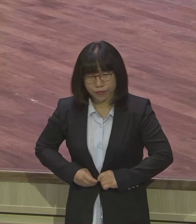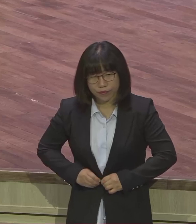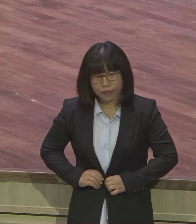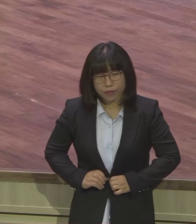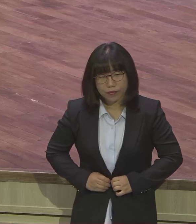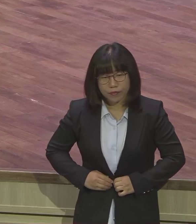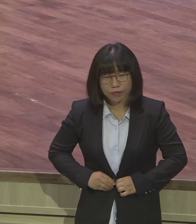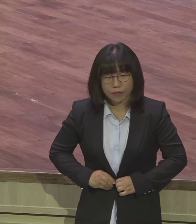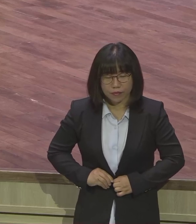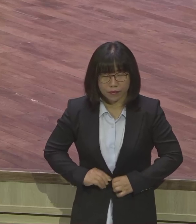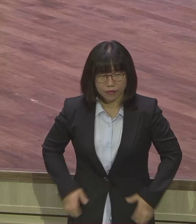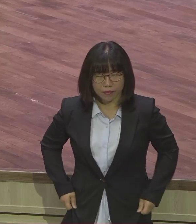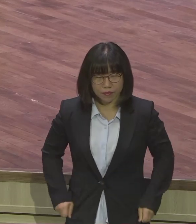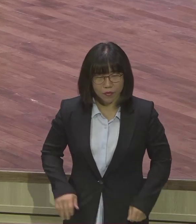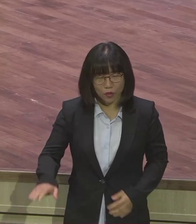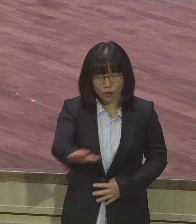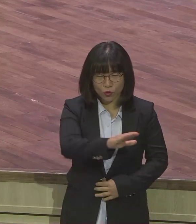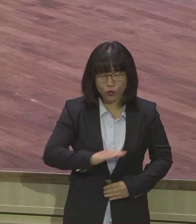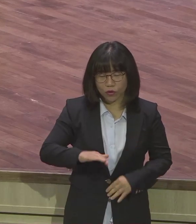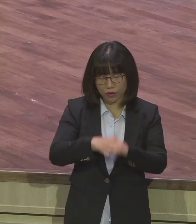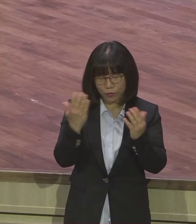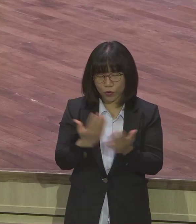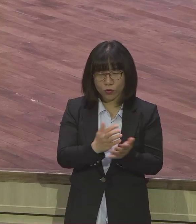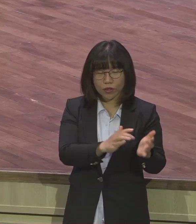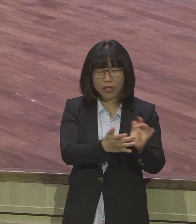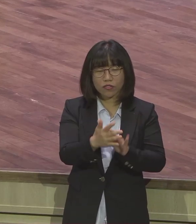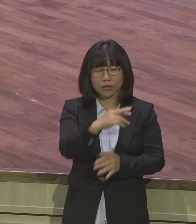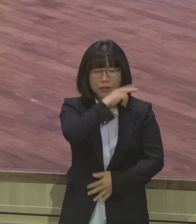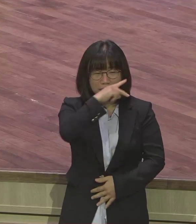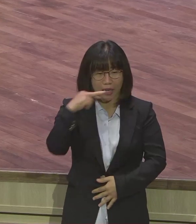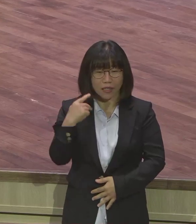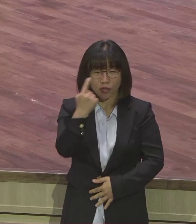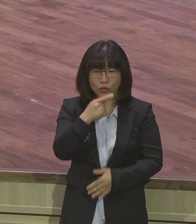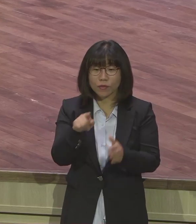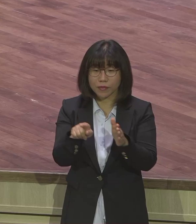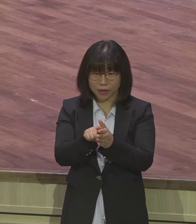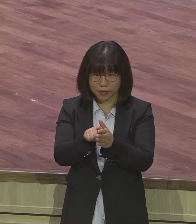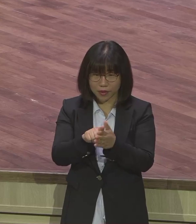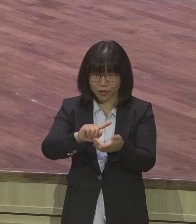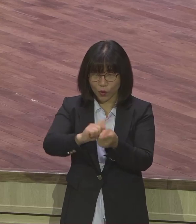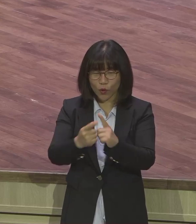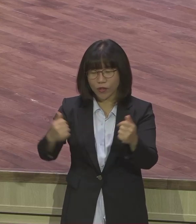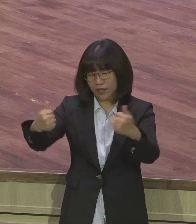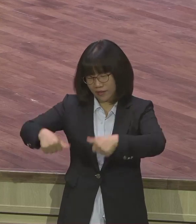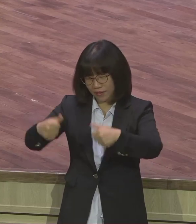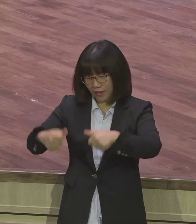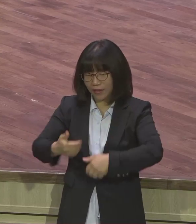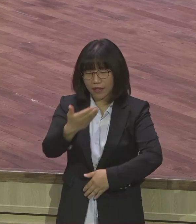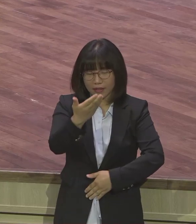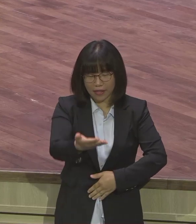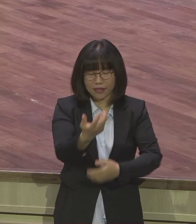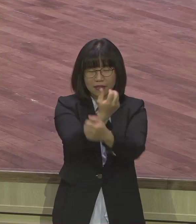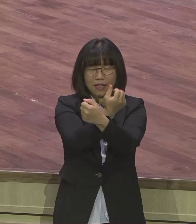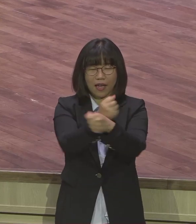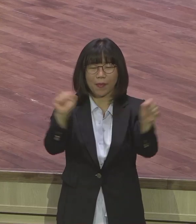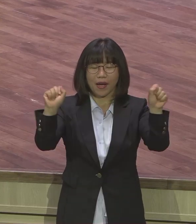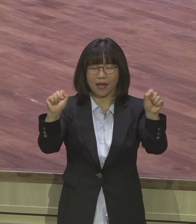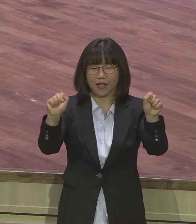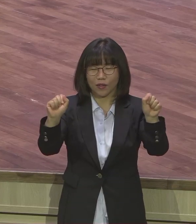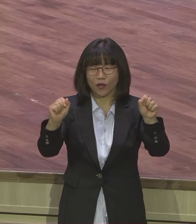우리는 예수의 향기인 줄로 믿습니다. 우리 서로 다 인사합시다. 성도님은 해방된 인생입니다.